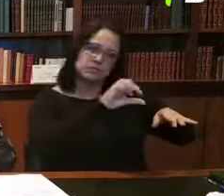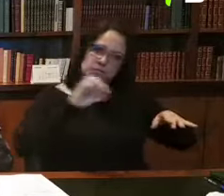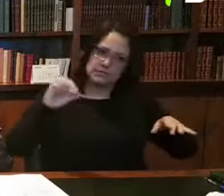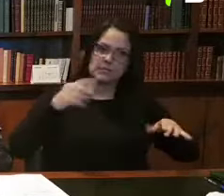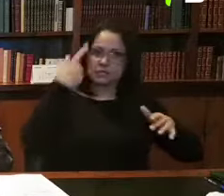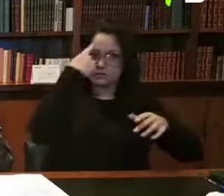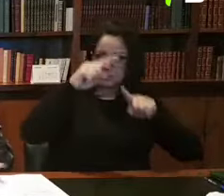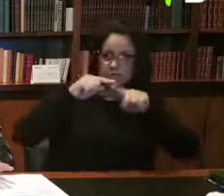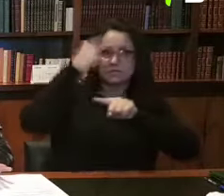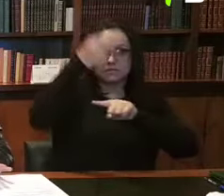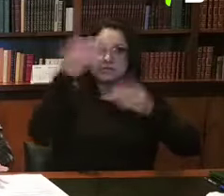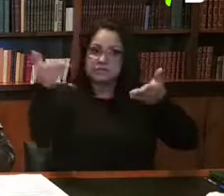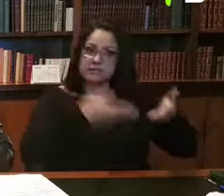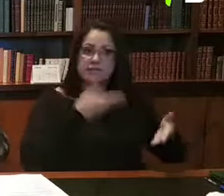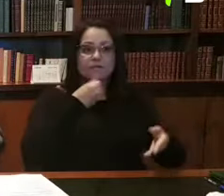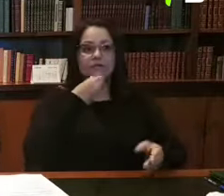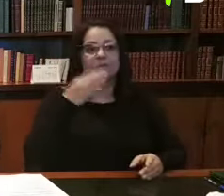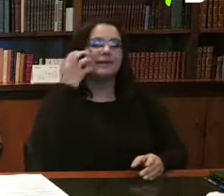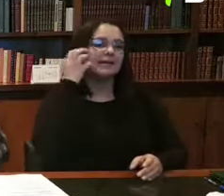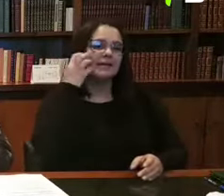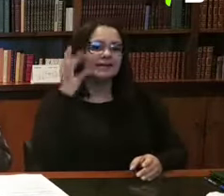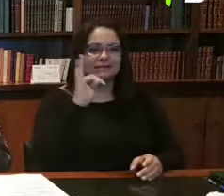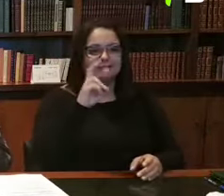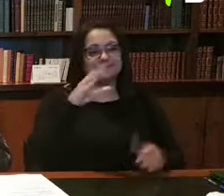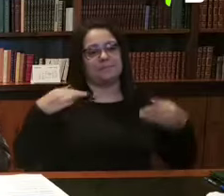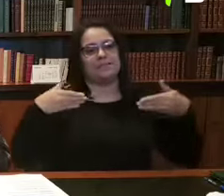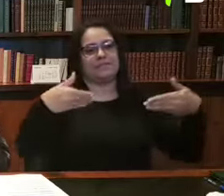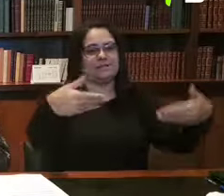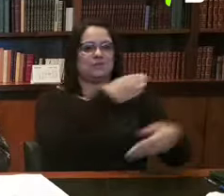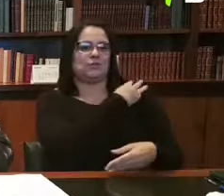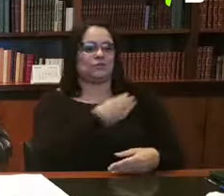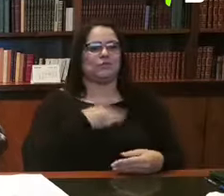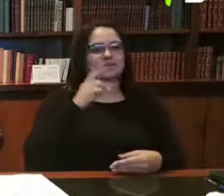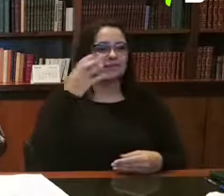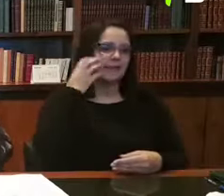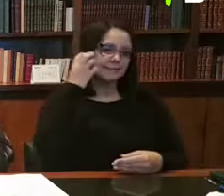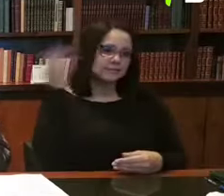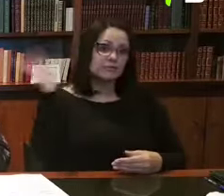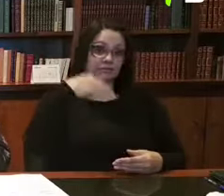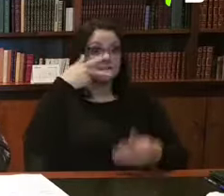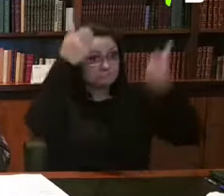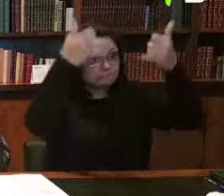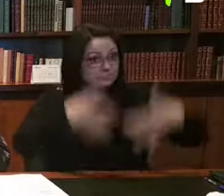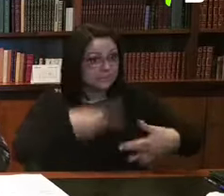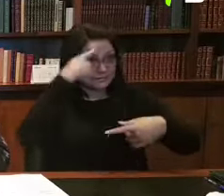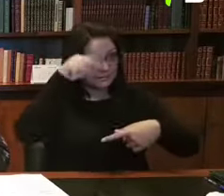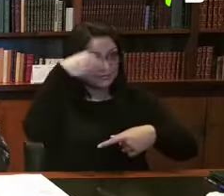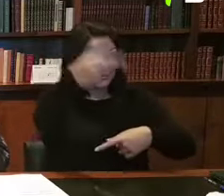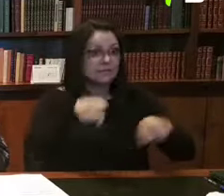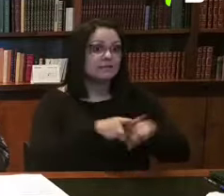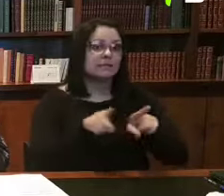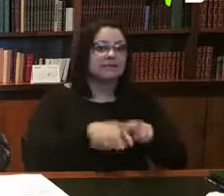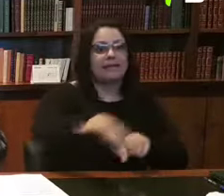a semana que vem trazer aqui o tarcísio para explicar esse assunto e estamos ultimando um levantamento vai estar na internet com a